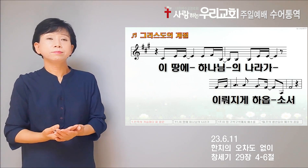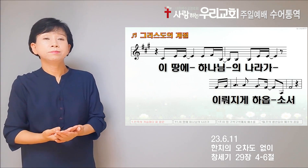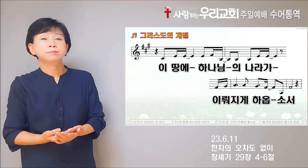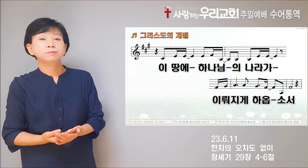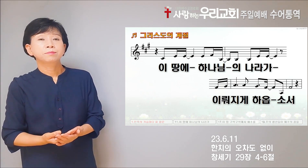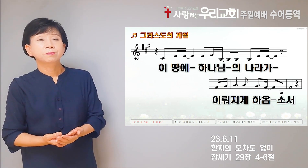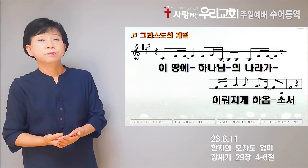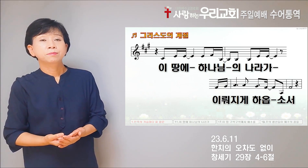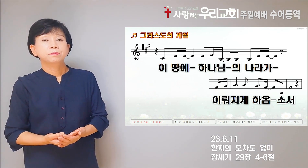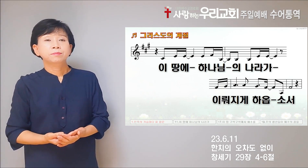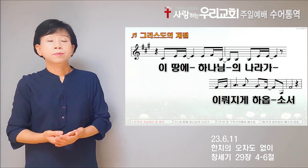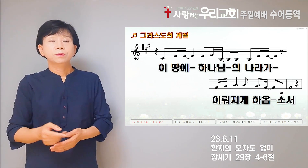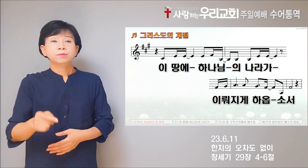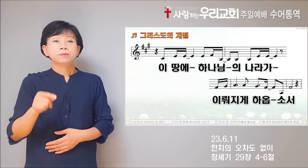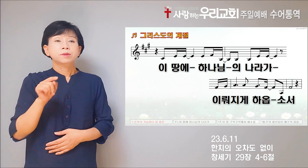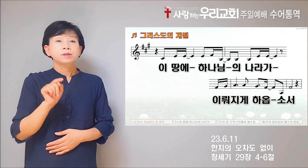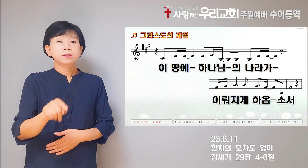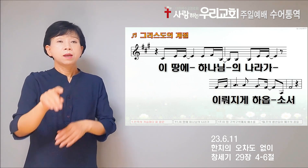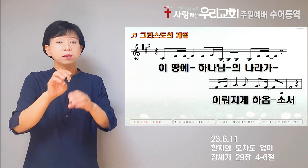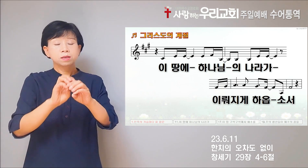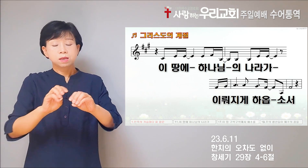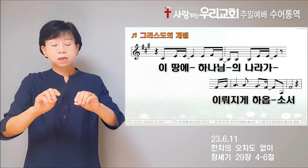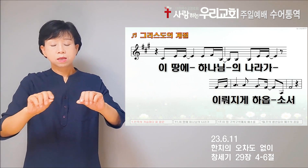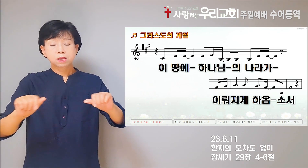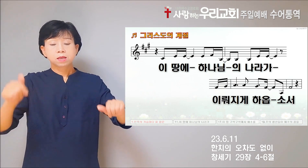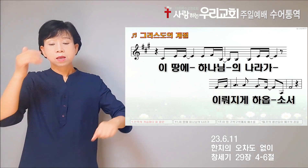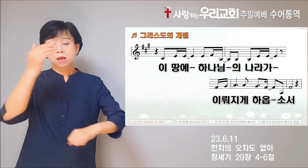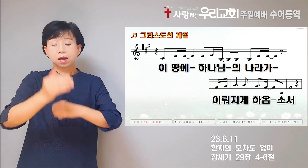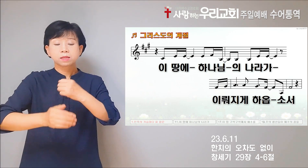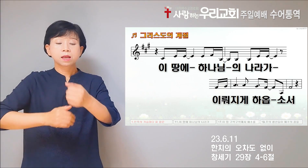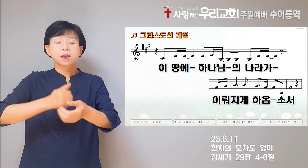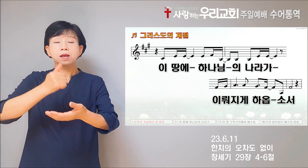물들이소서. 이 땅에